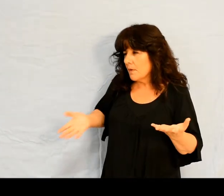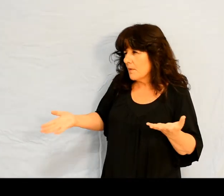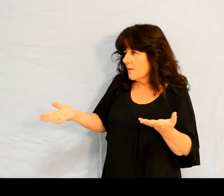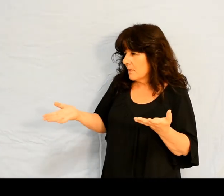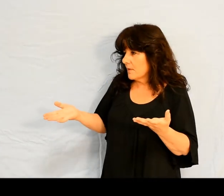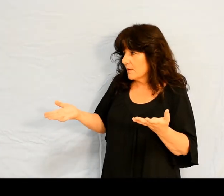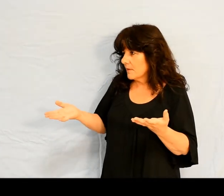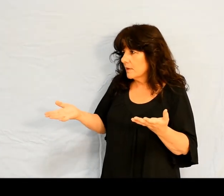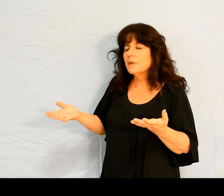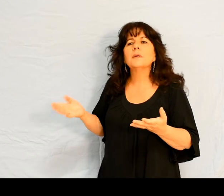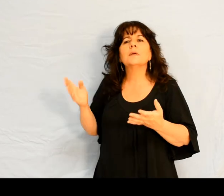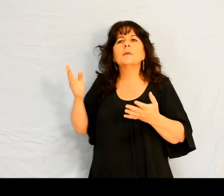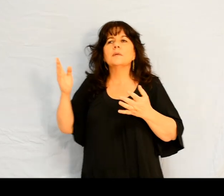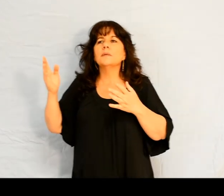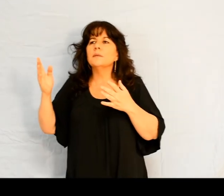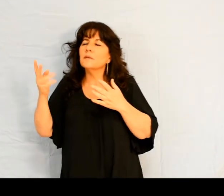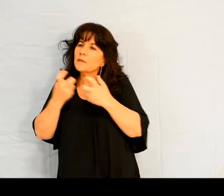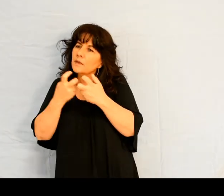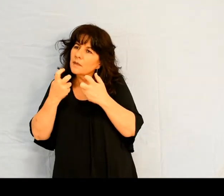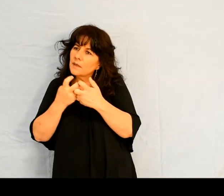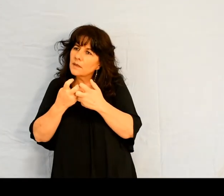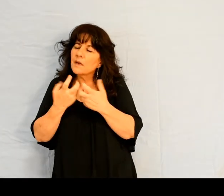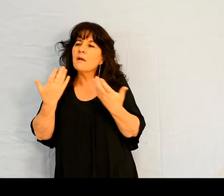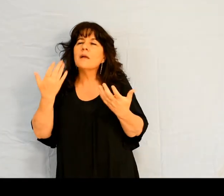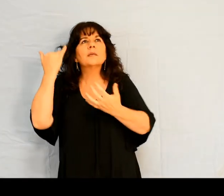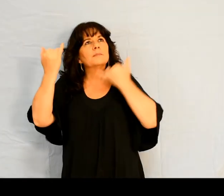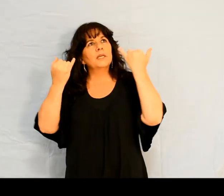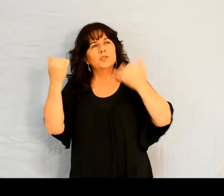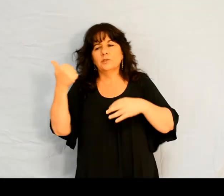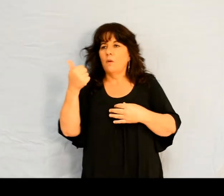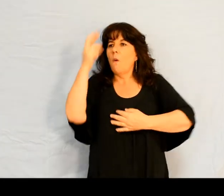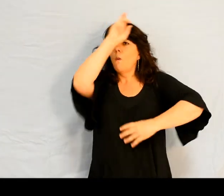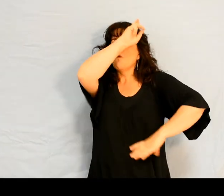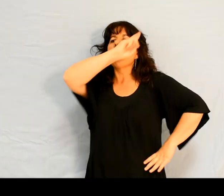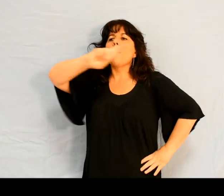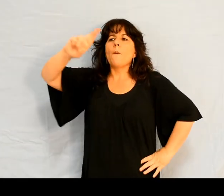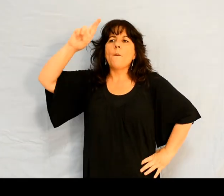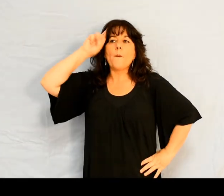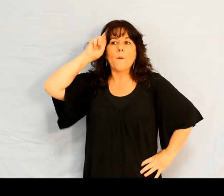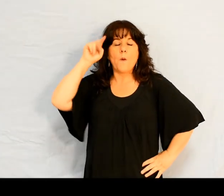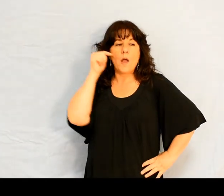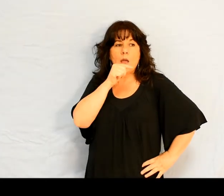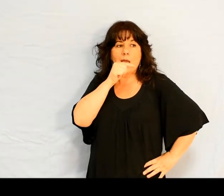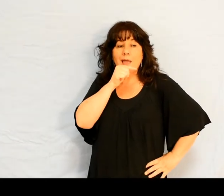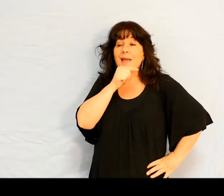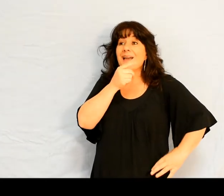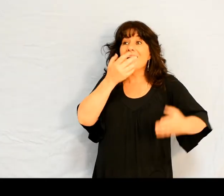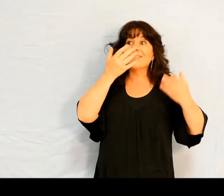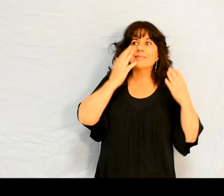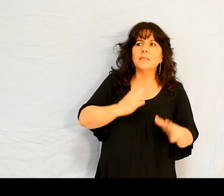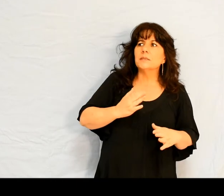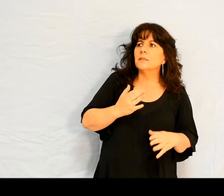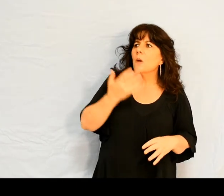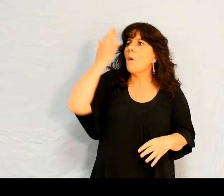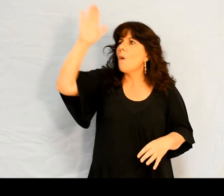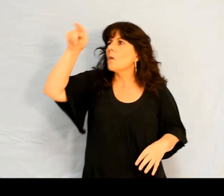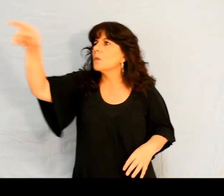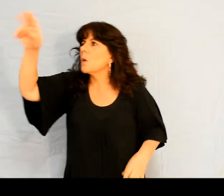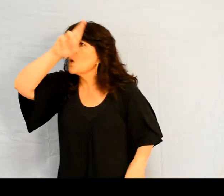Et quel est le roi qui, partant en guerre contre un autre roi, ne commence